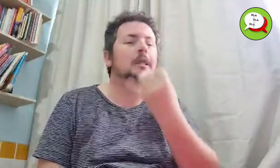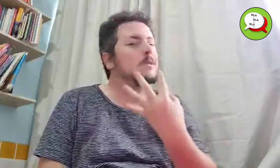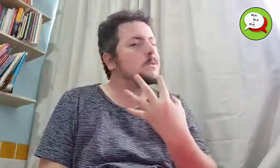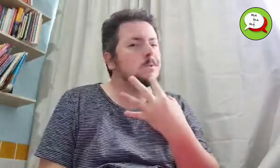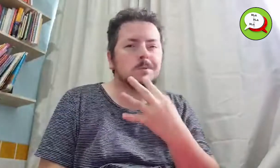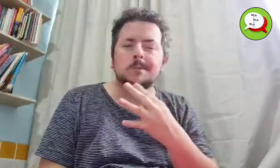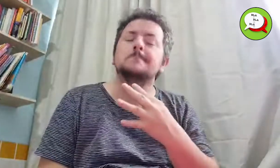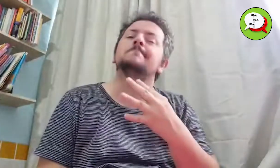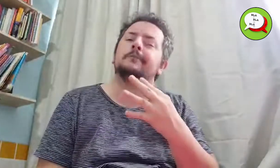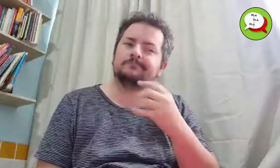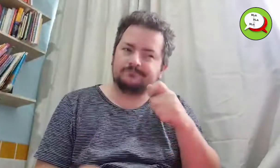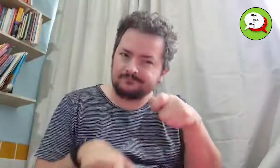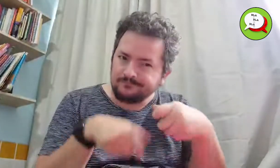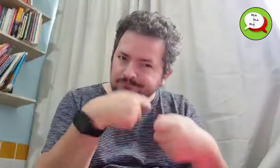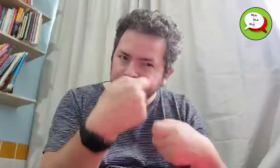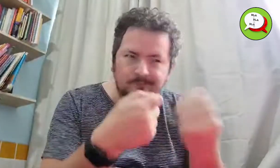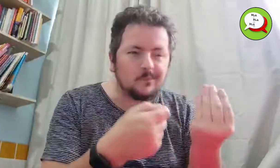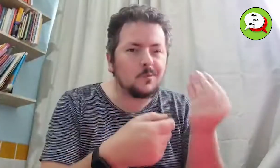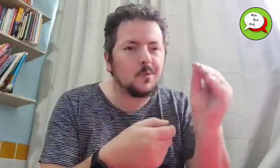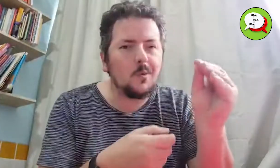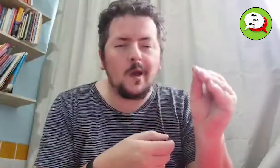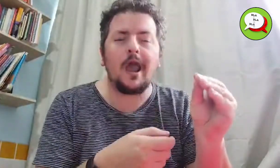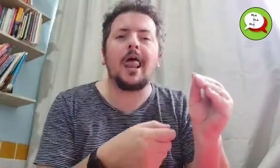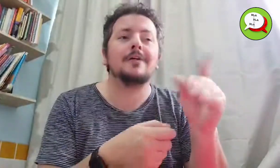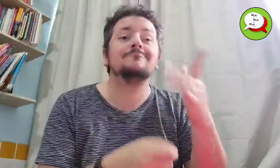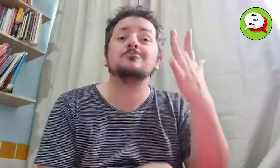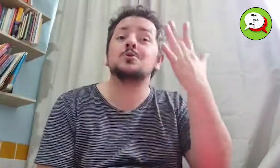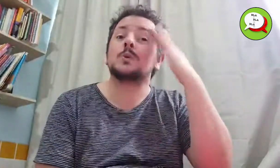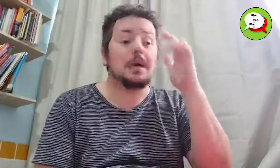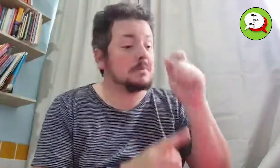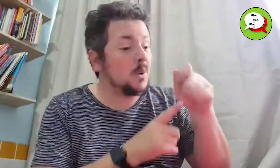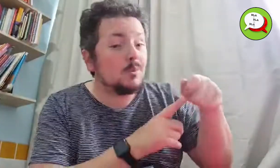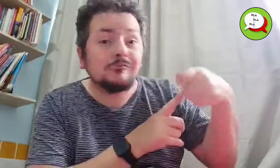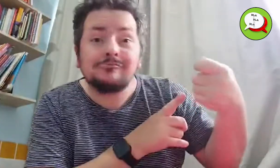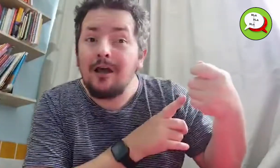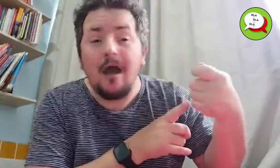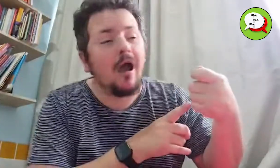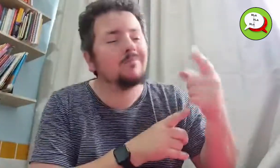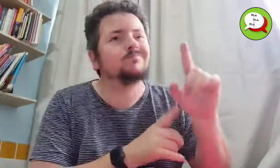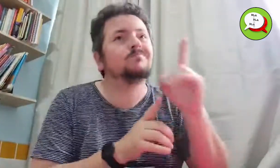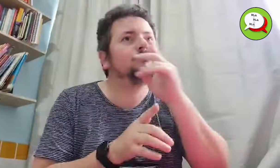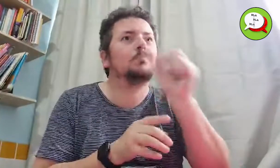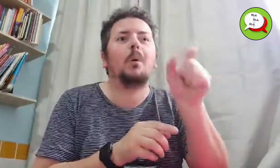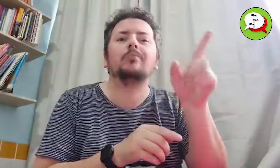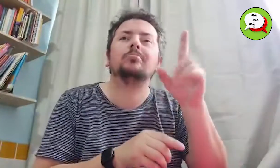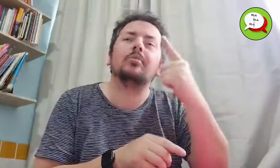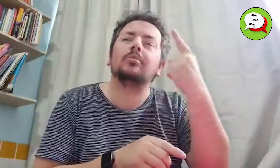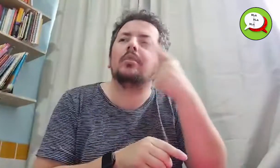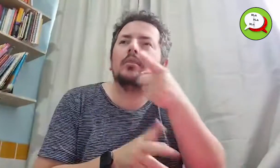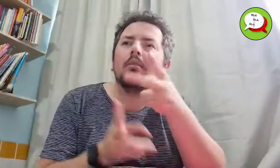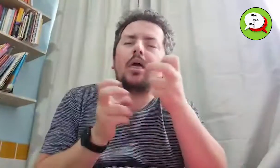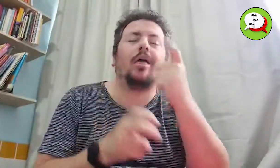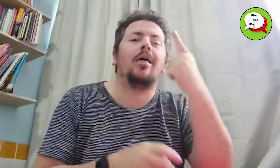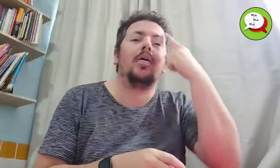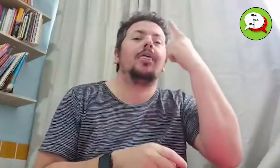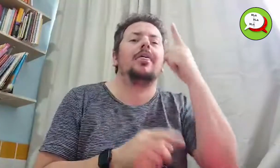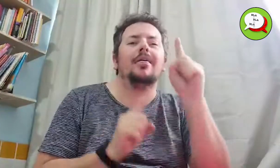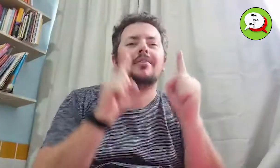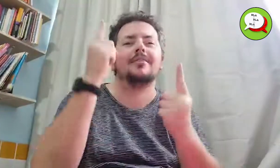pessoas surdas que não conhecem a língua de sinais, que não sabem os sinais, então, que ficam